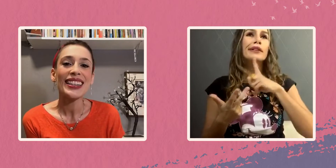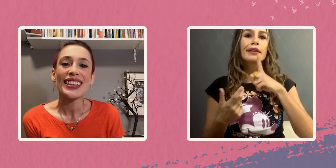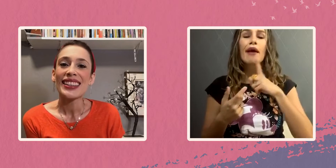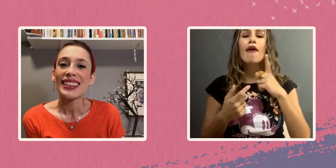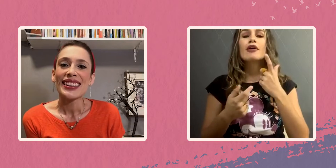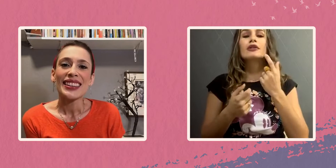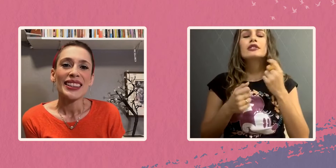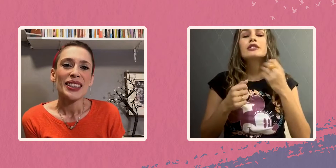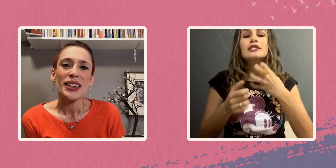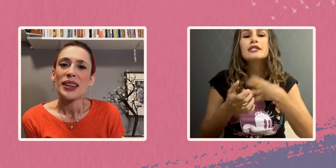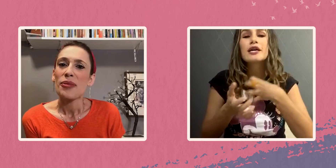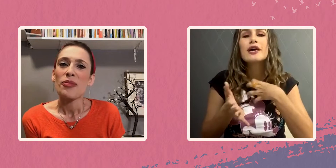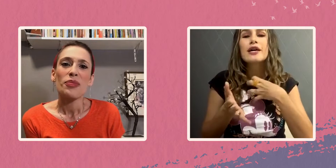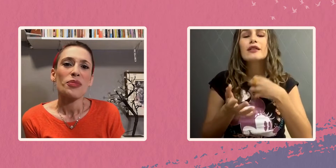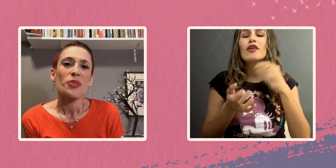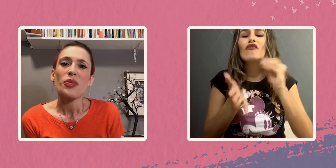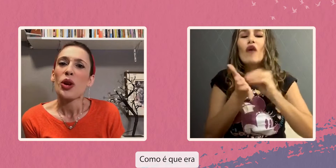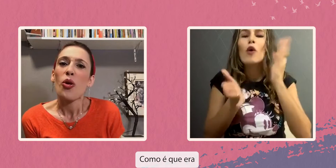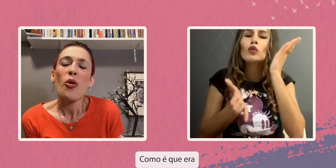cólica.